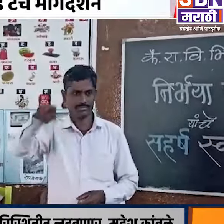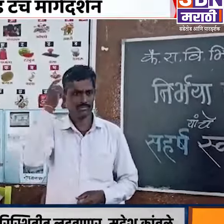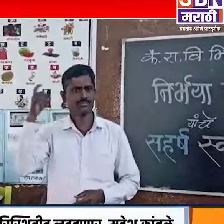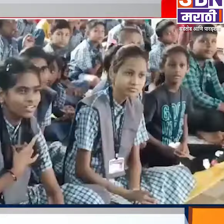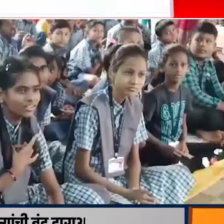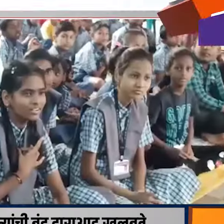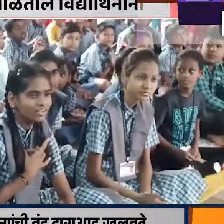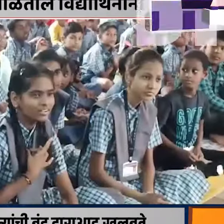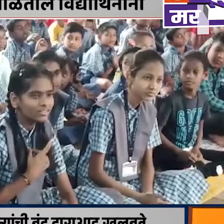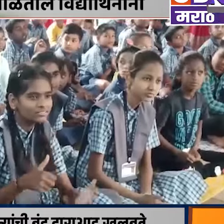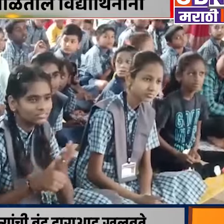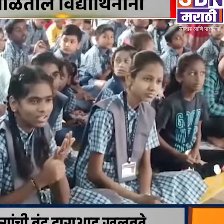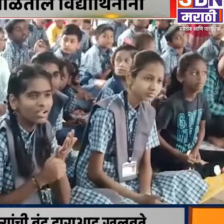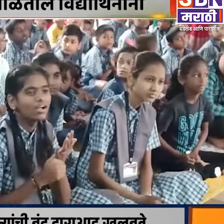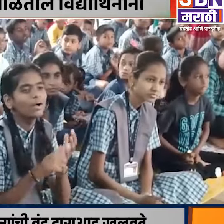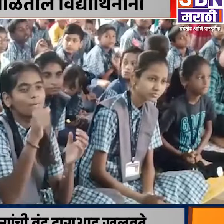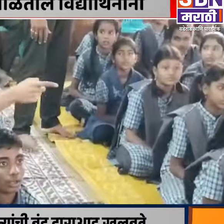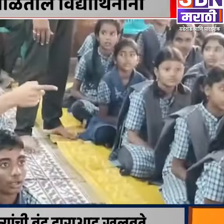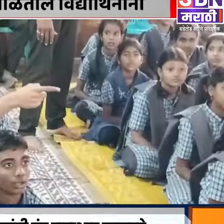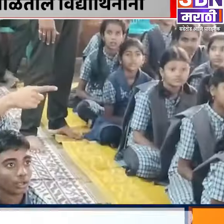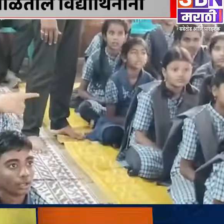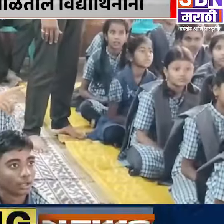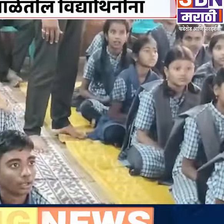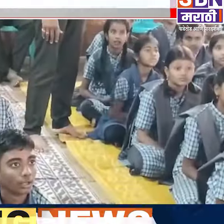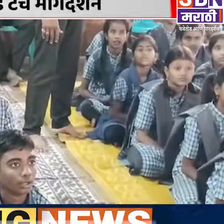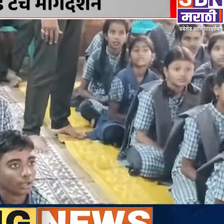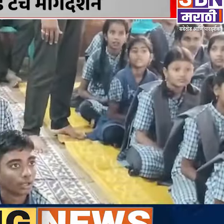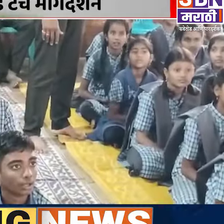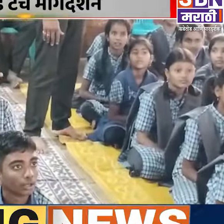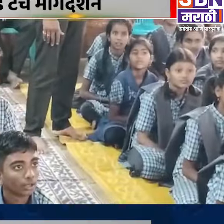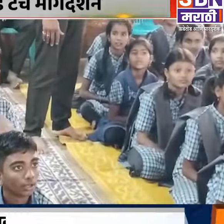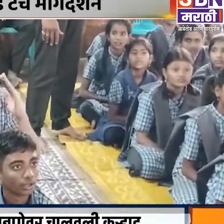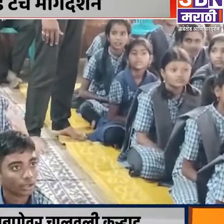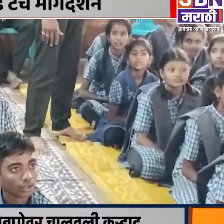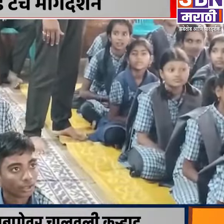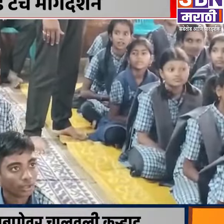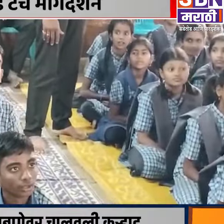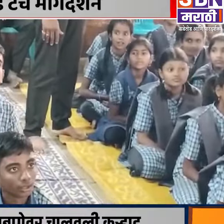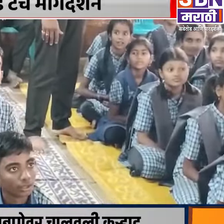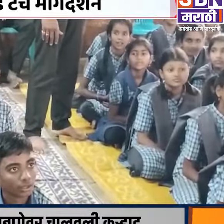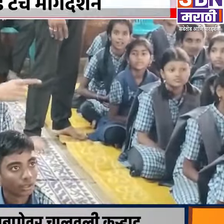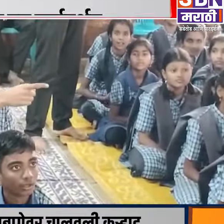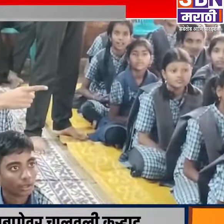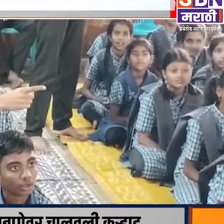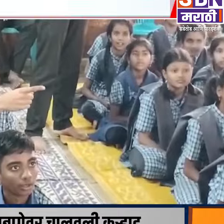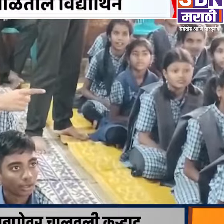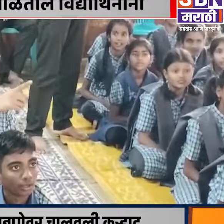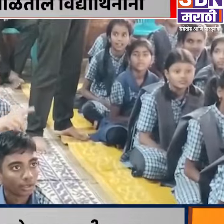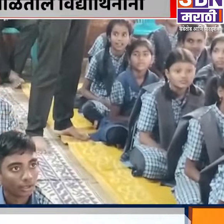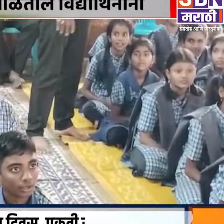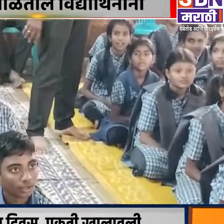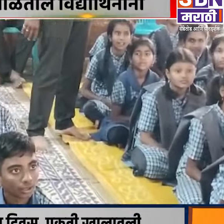विद्यार्थिनींनी विद्यार्थिनींना केलेला आहे शाळा महाविद्यालय यांच्यासमोर थांबणारे रोड रोमियो यांचा